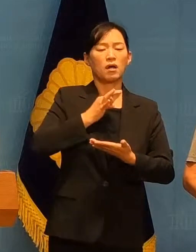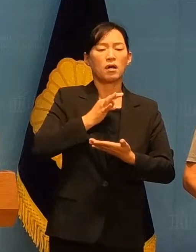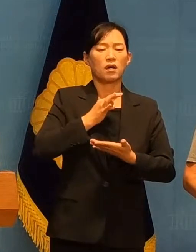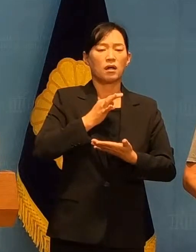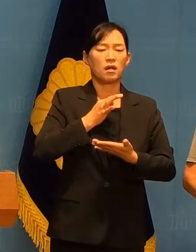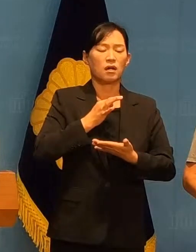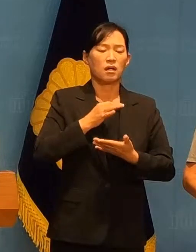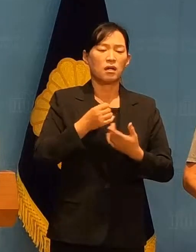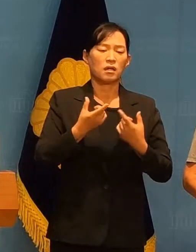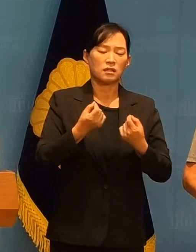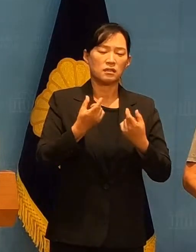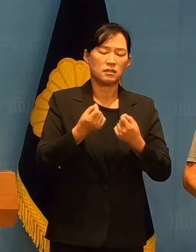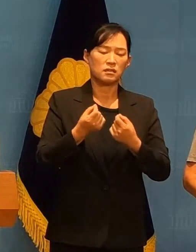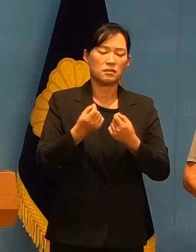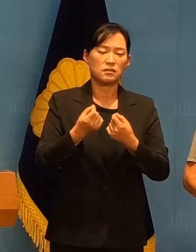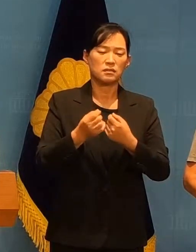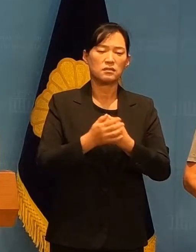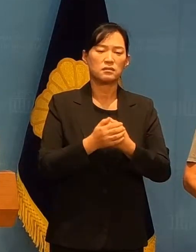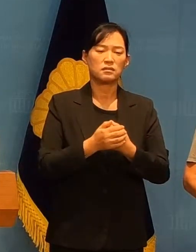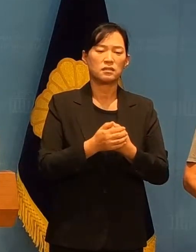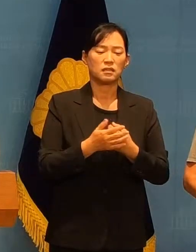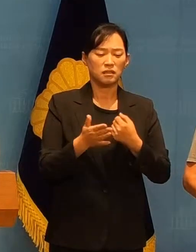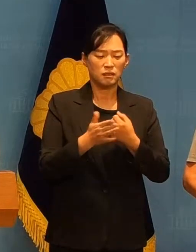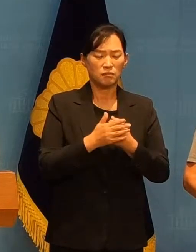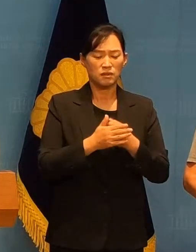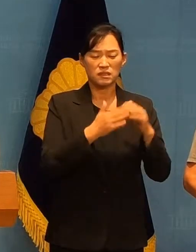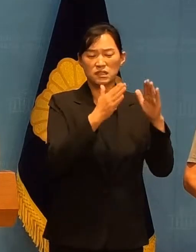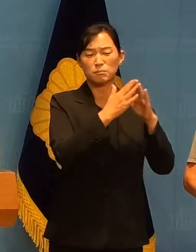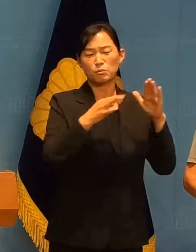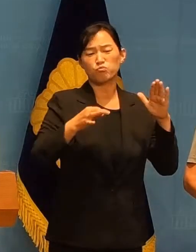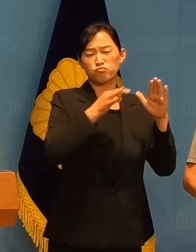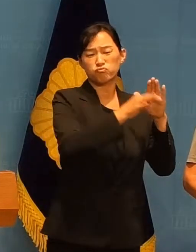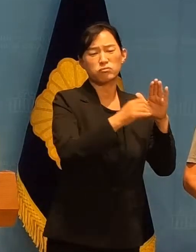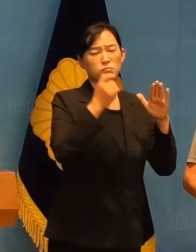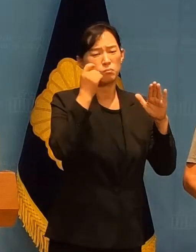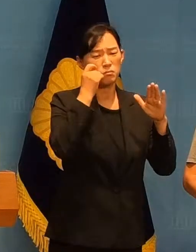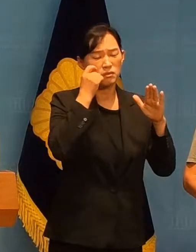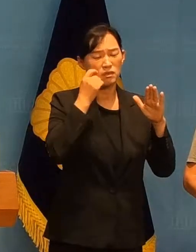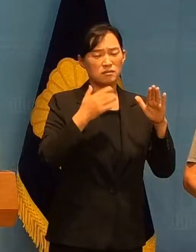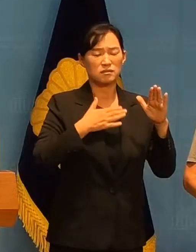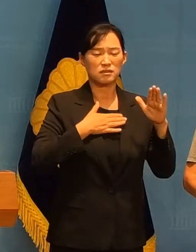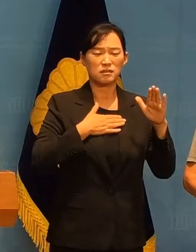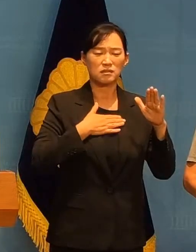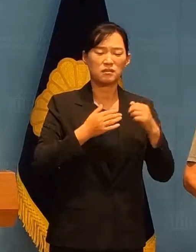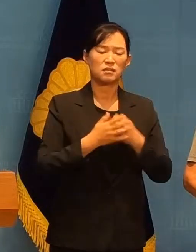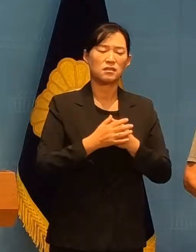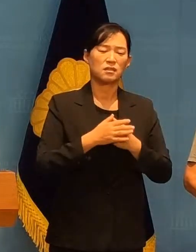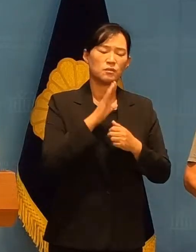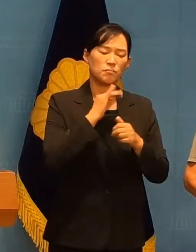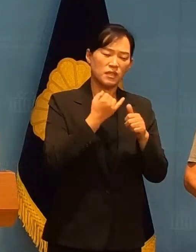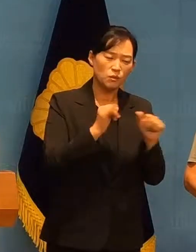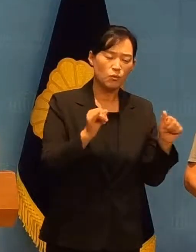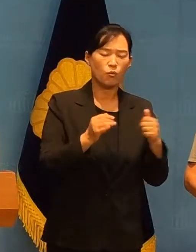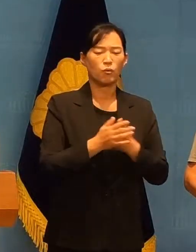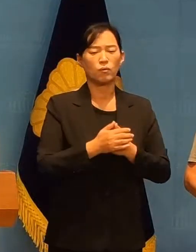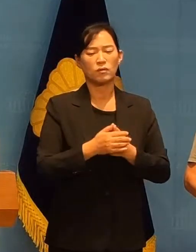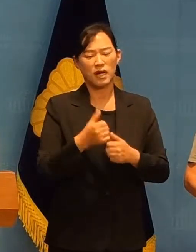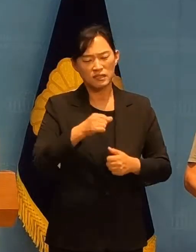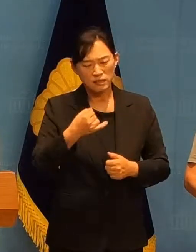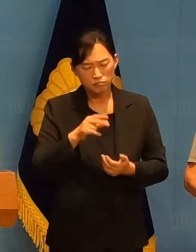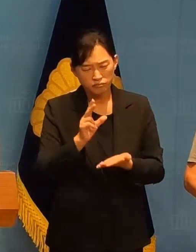다단계 하도급 구조에서 집에 돈 한 푼도 가져다 주지 못하는 가장은 이혼과 자녀 문제에 피가